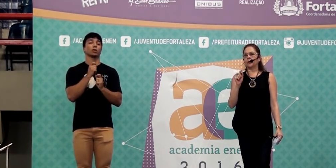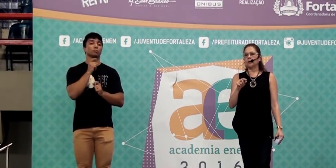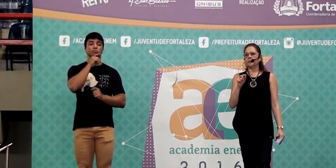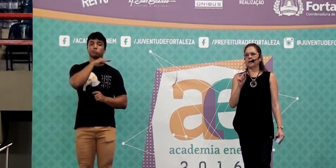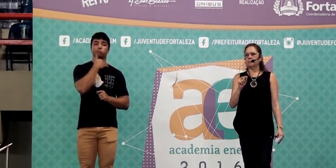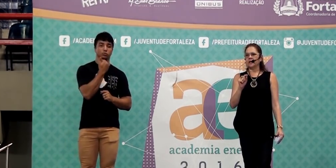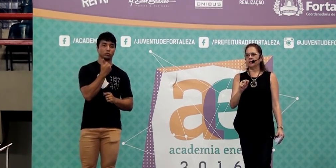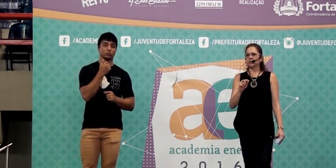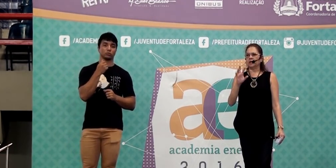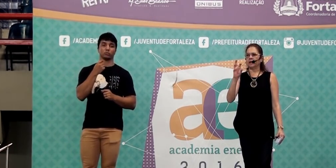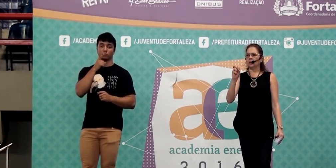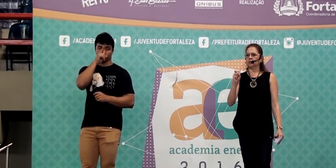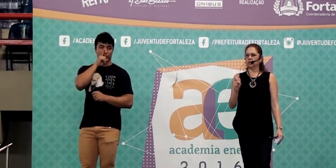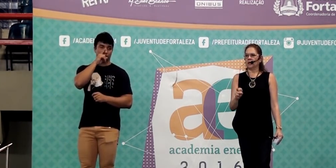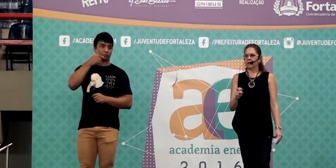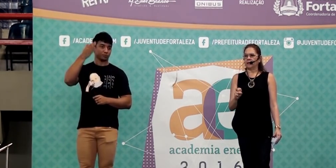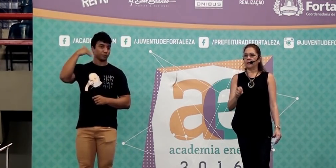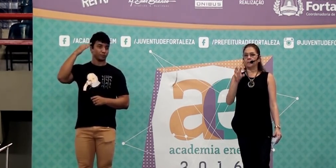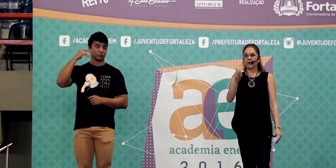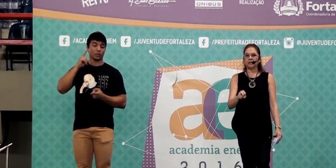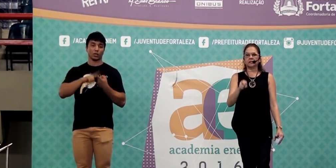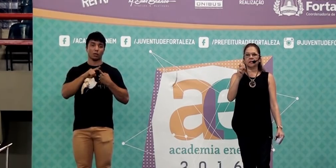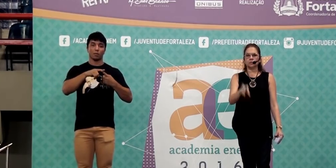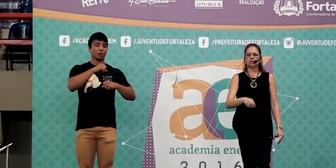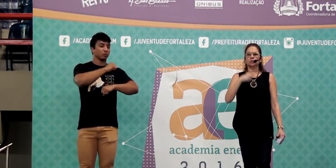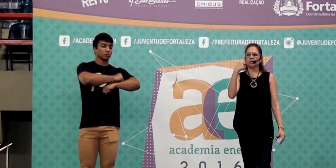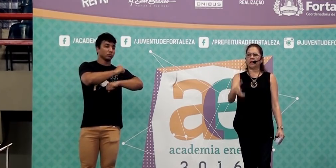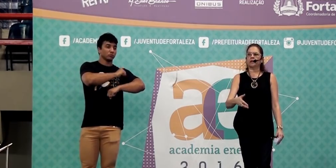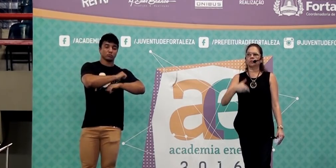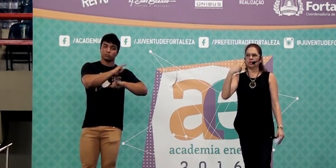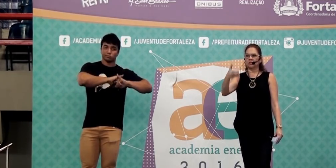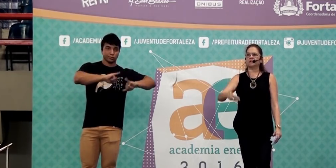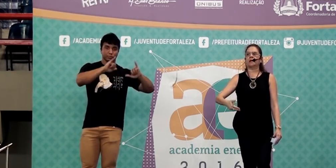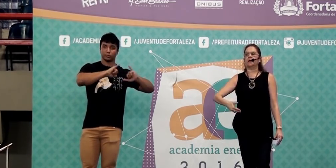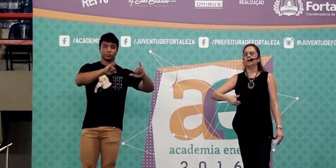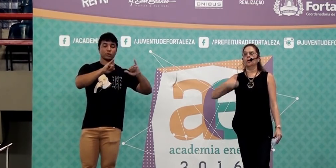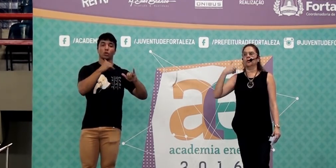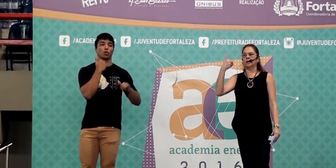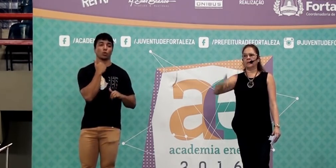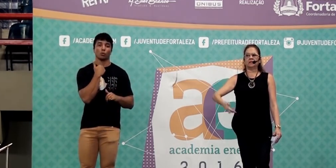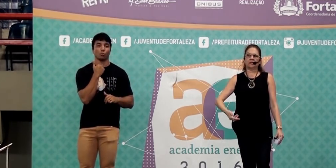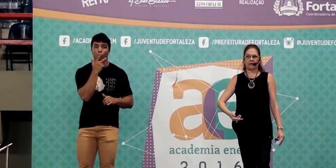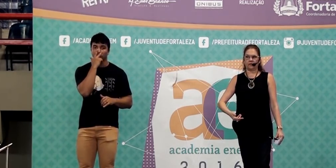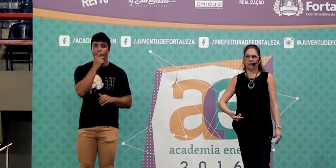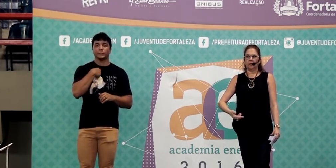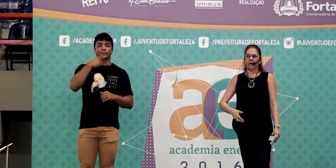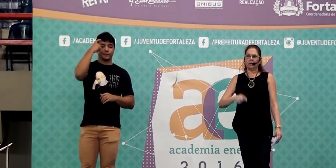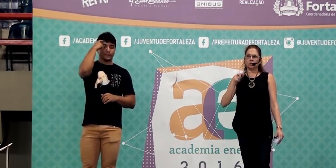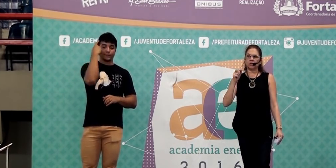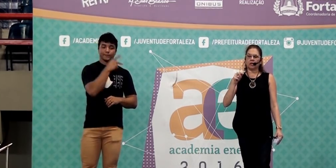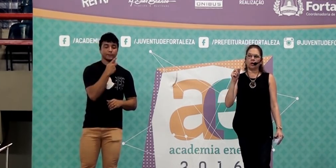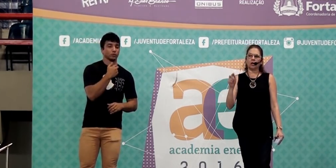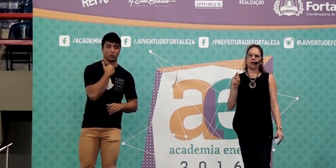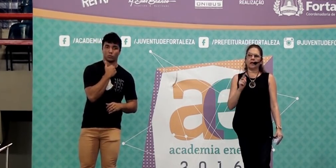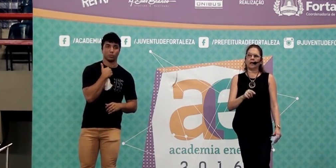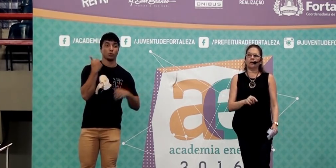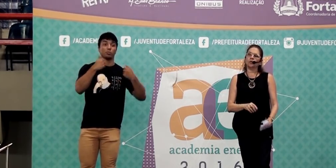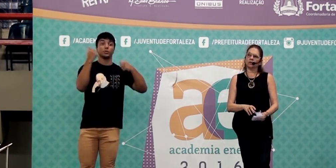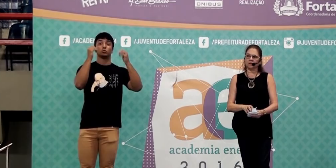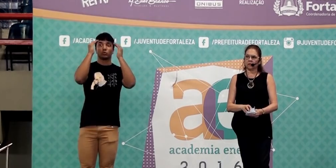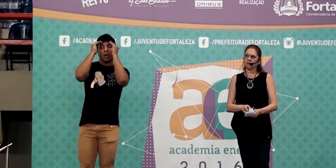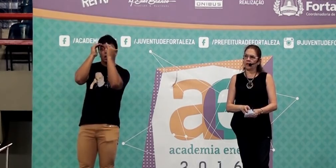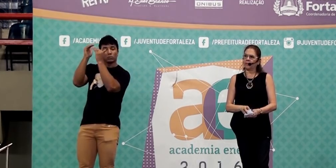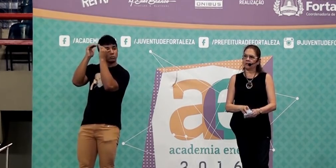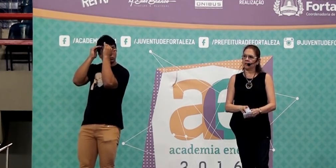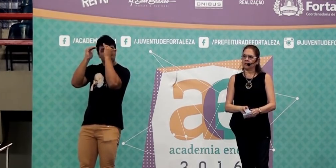E a própria mídia era controlada. A imprensa não tinha o direito de dizer o que pensava. Ela tinha que colocar